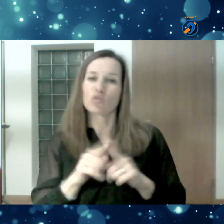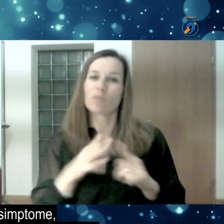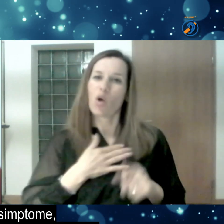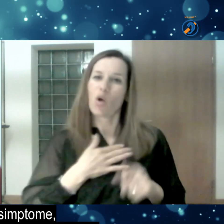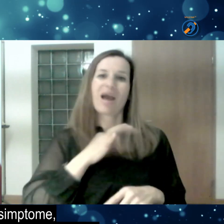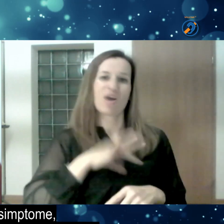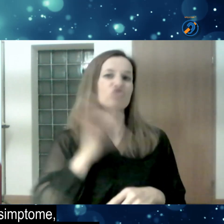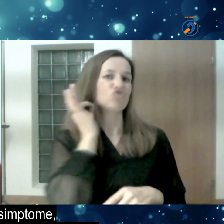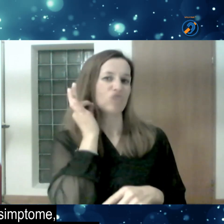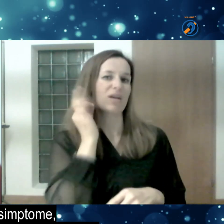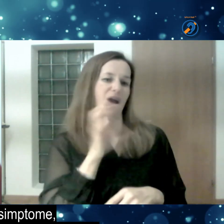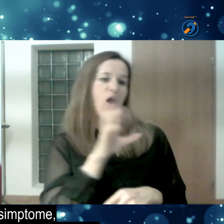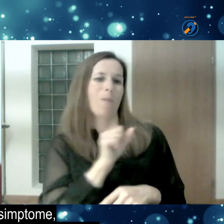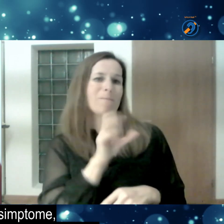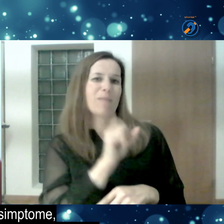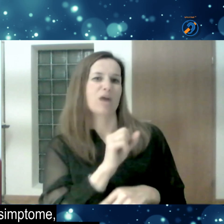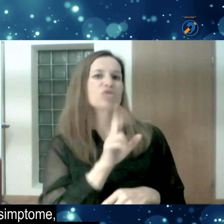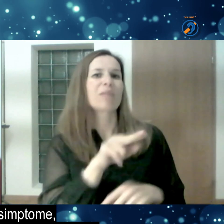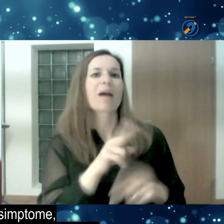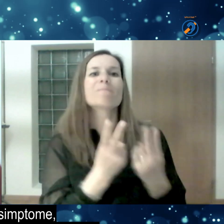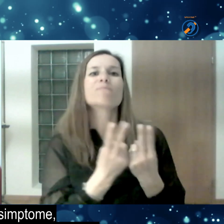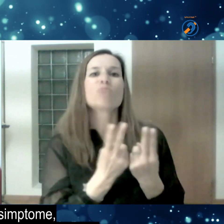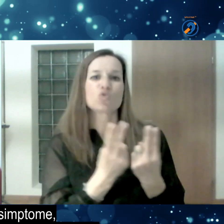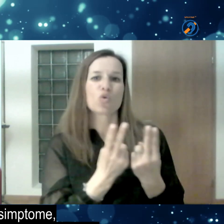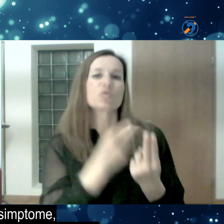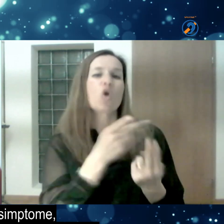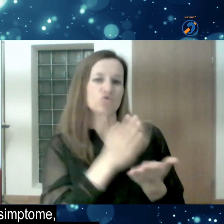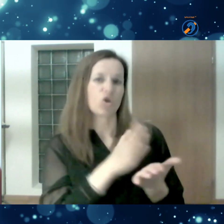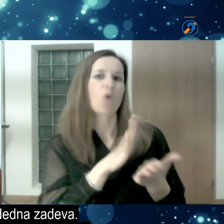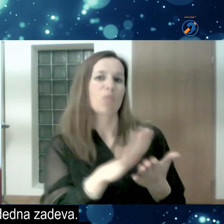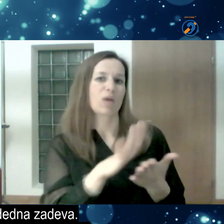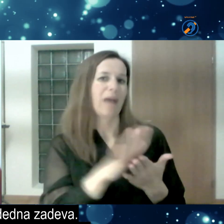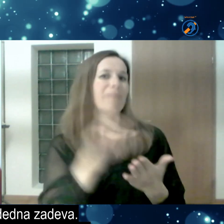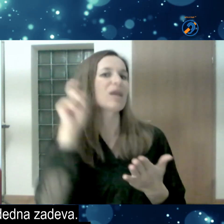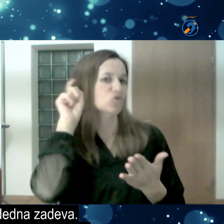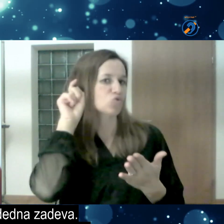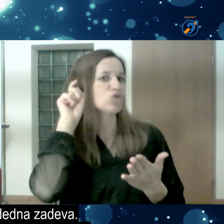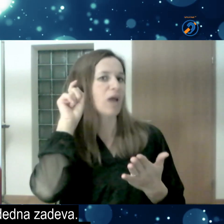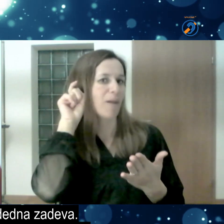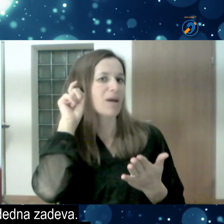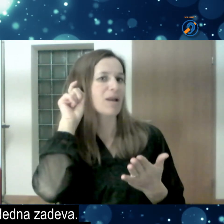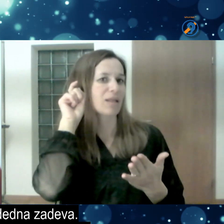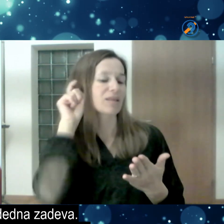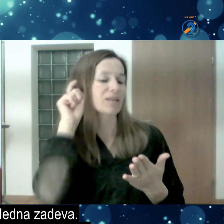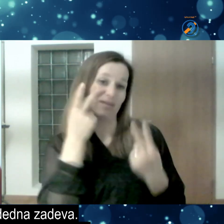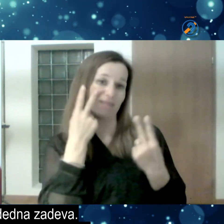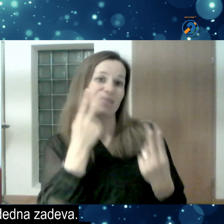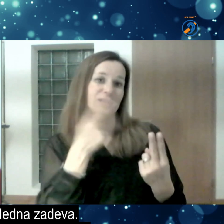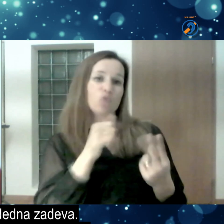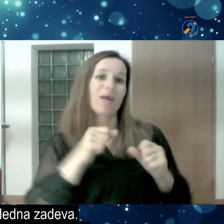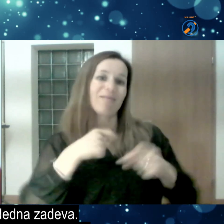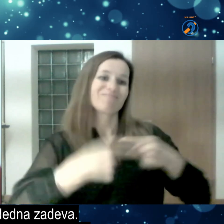ima podobne simptome in že uporabnica slušnega aparata, tako da je to dedna